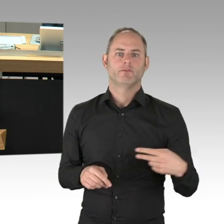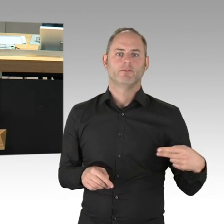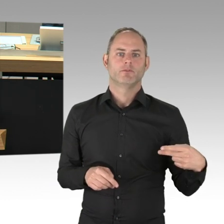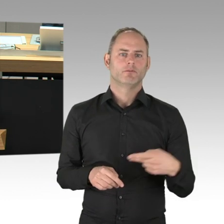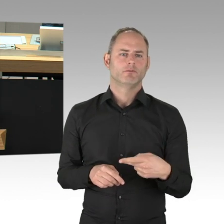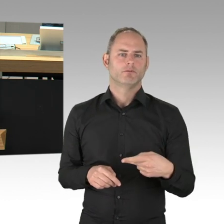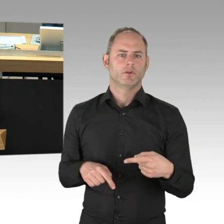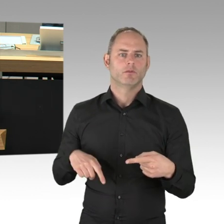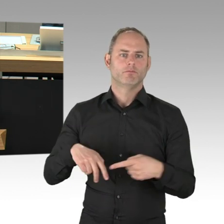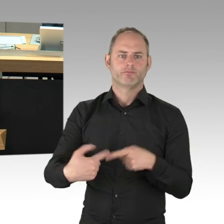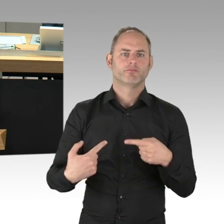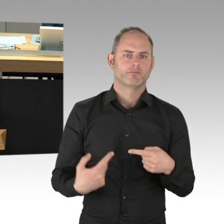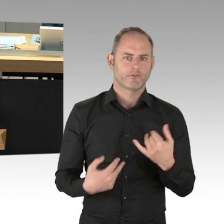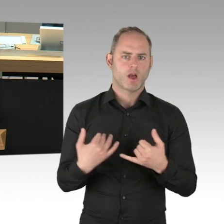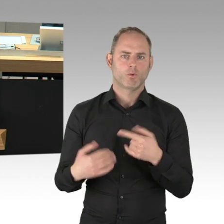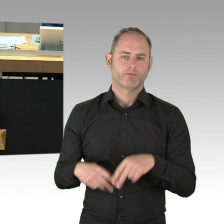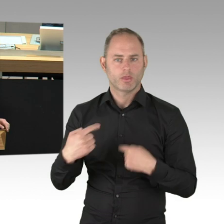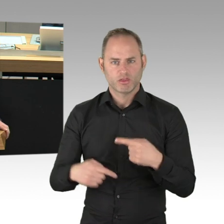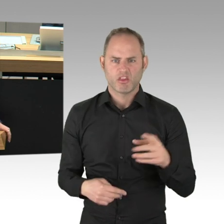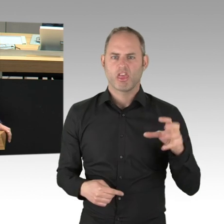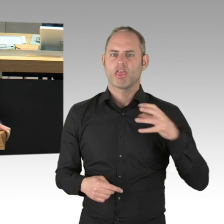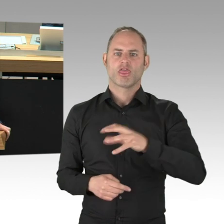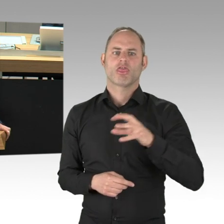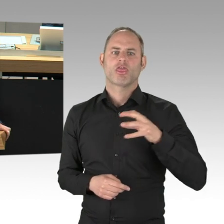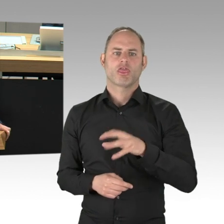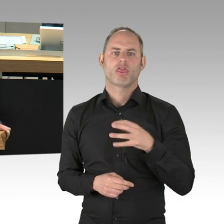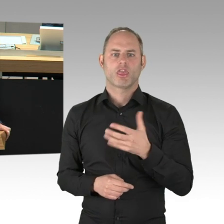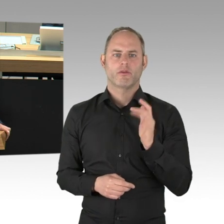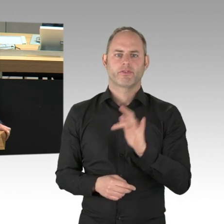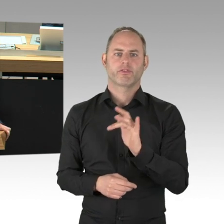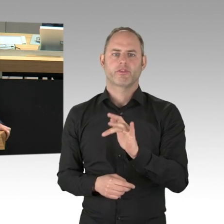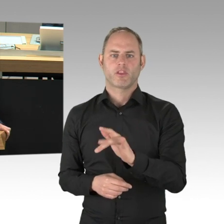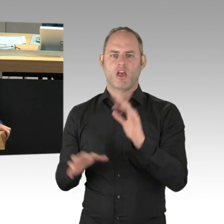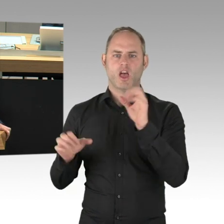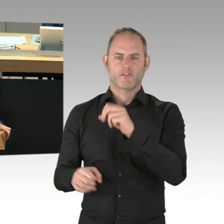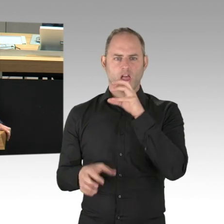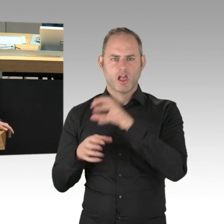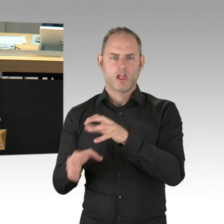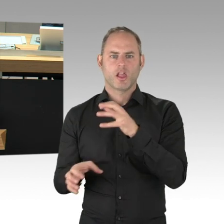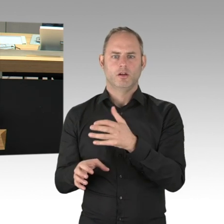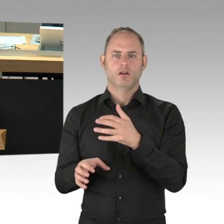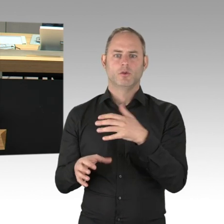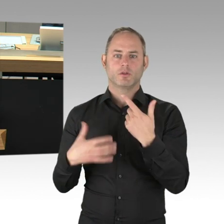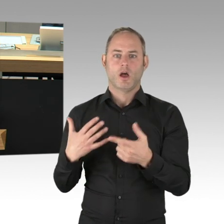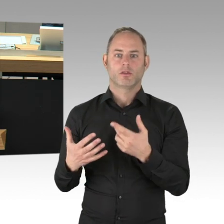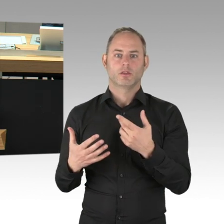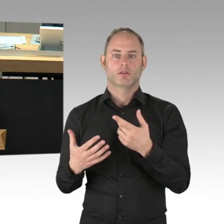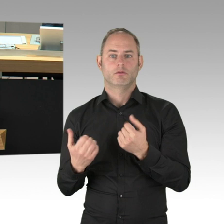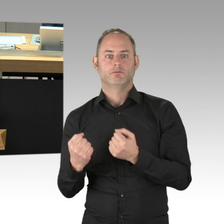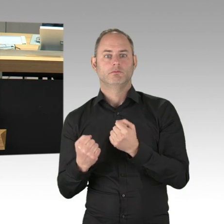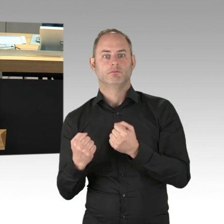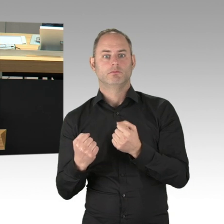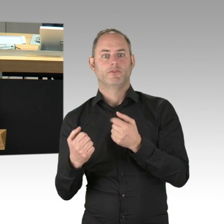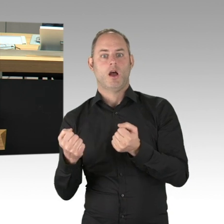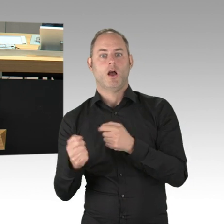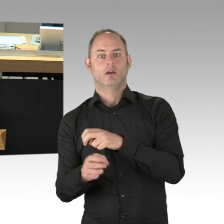beobachten, reagierte nur ein einziger. Meine Damen und Herren, wenn wir über Antisemitismus in unserer Gesellschaft sprechen, dann müssen wir auch auf die 24 Menschen